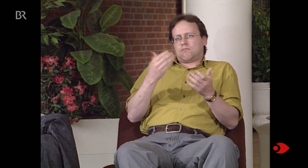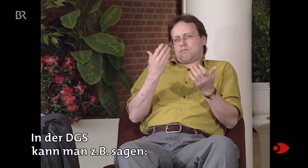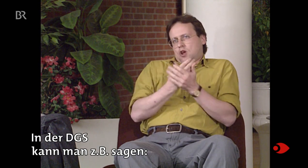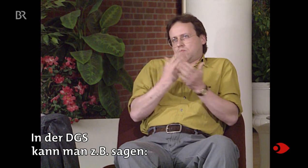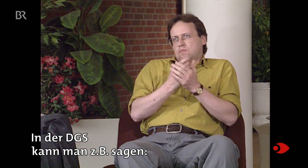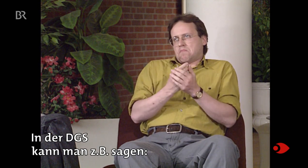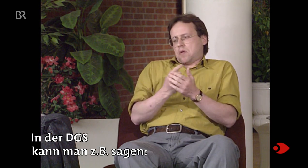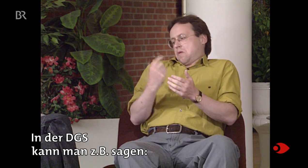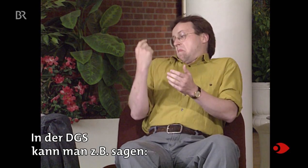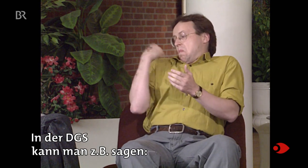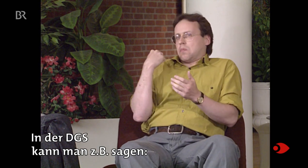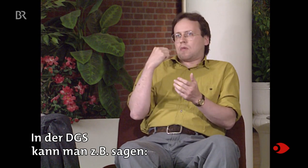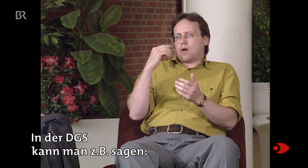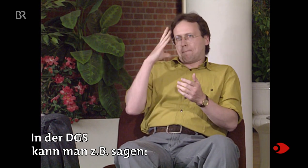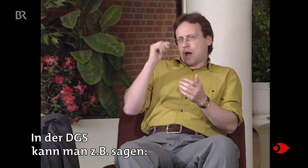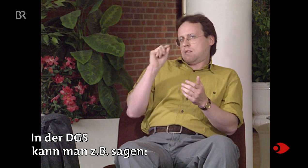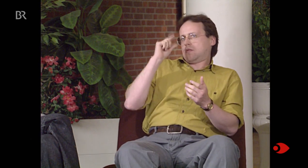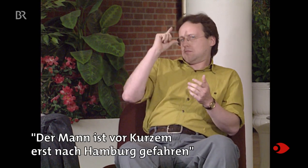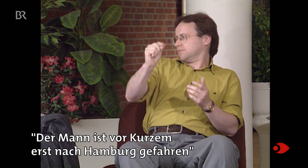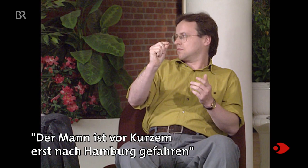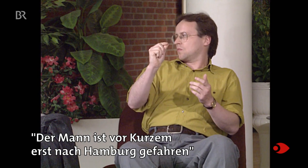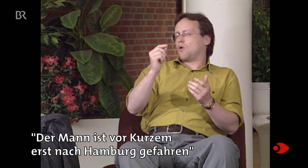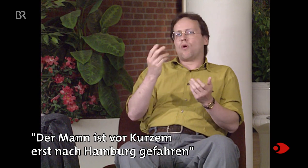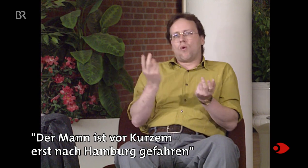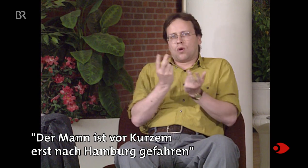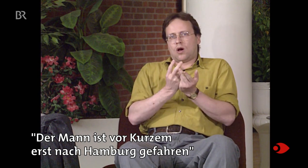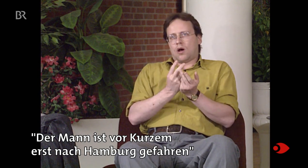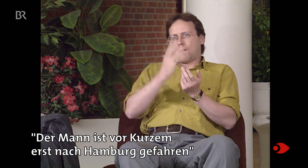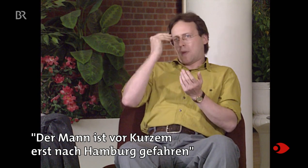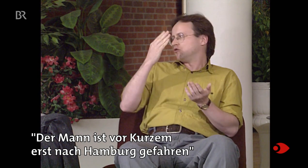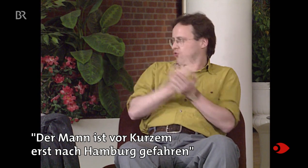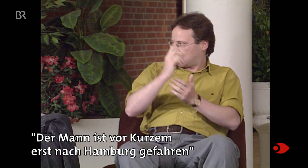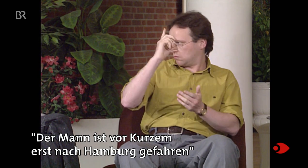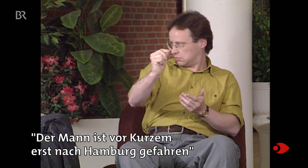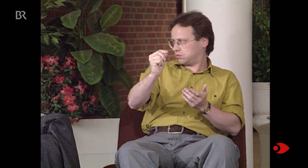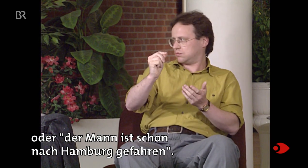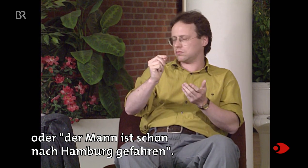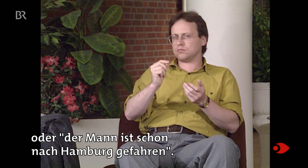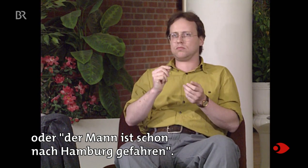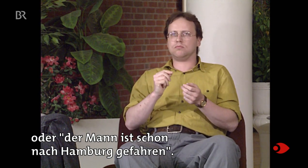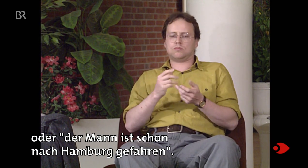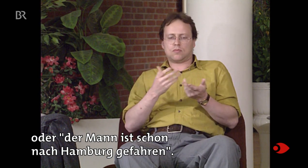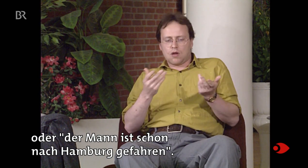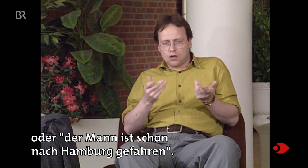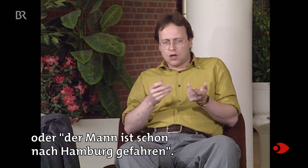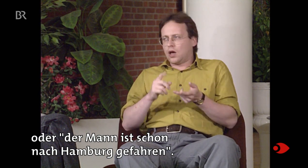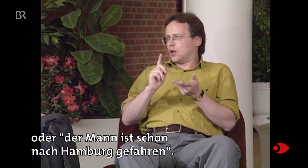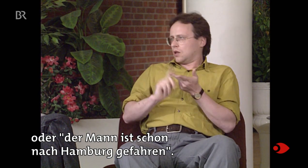In der DGS kann man zum Beispiel sagen, der Mann ist vor kurzem erst nach Hamburg gefahren oder der Mann ist schon nach Hamburg gefahren.